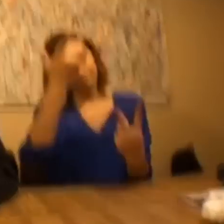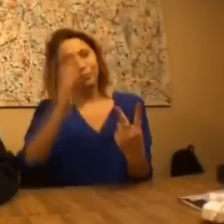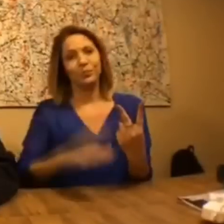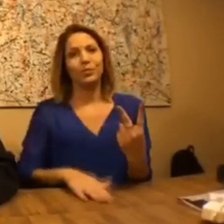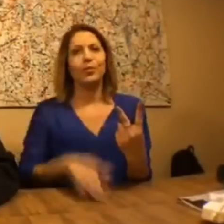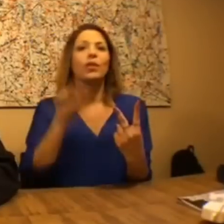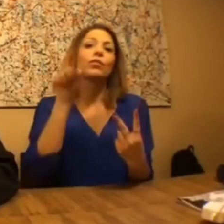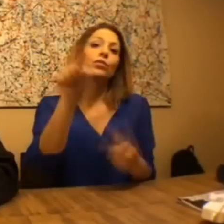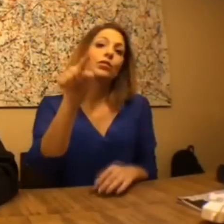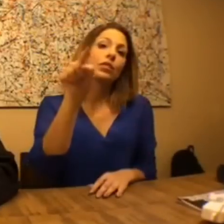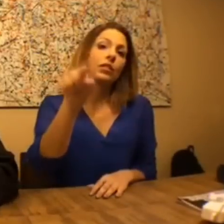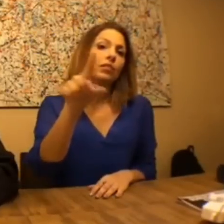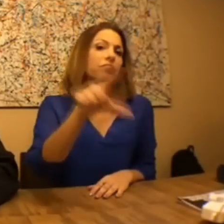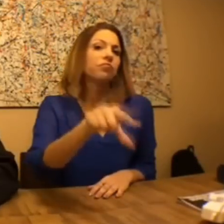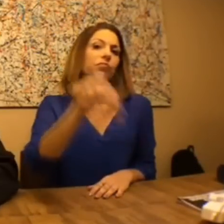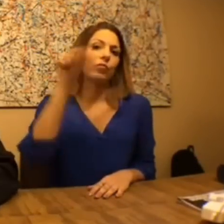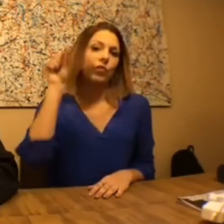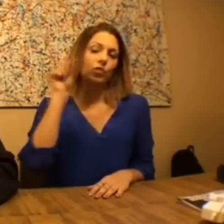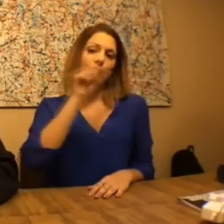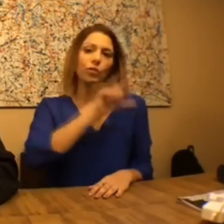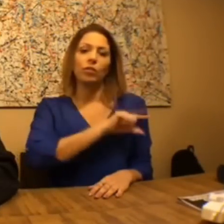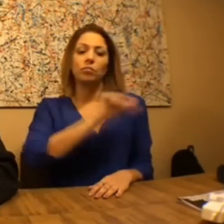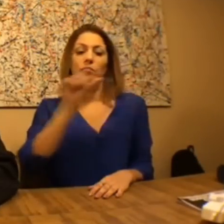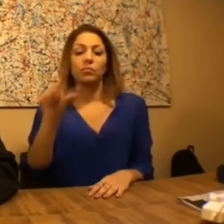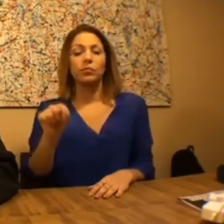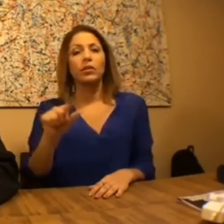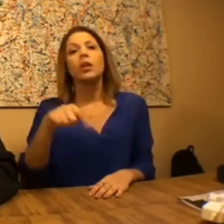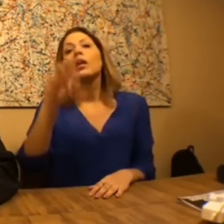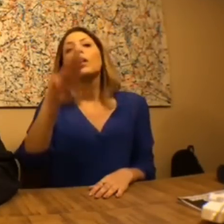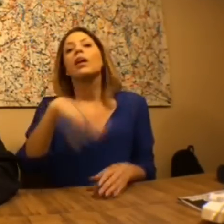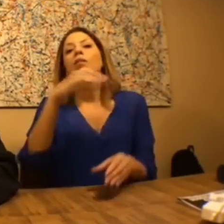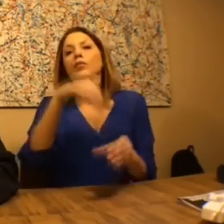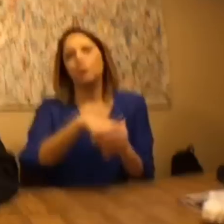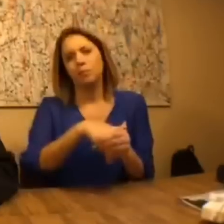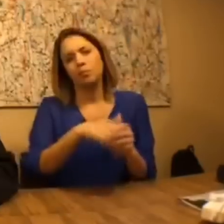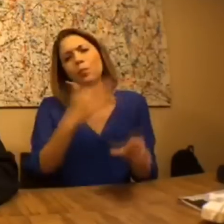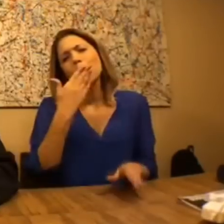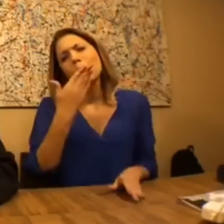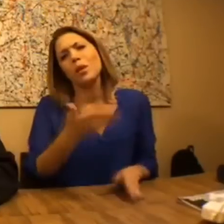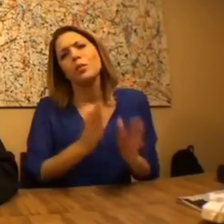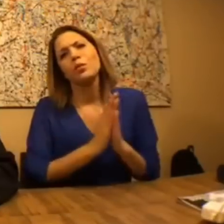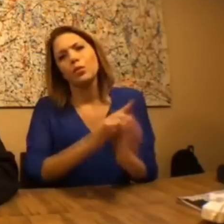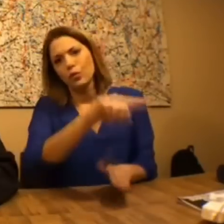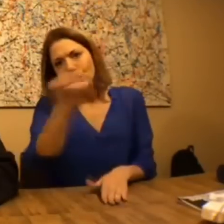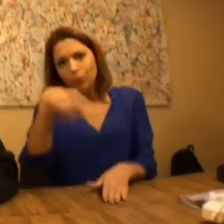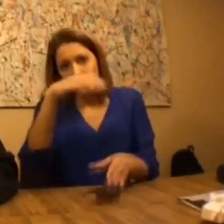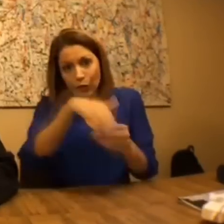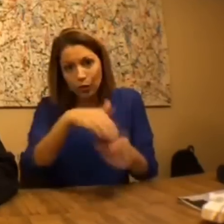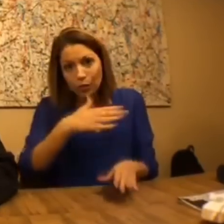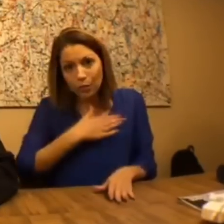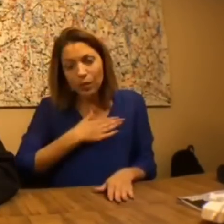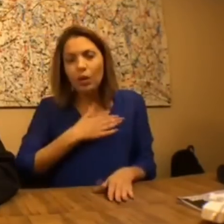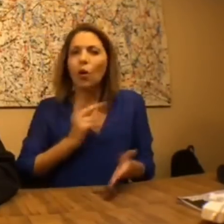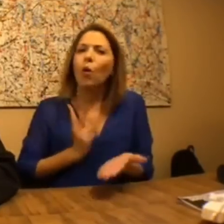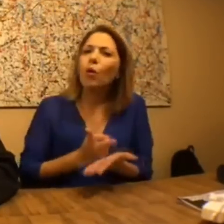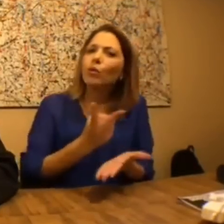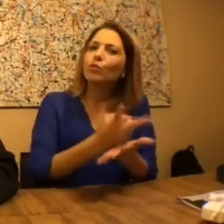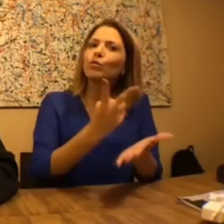você decida em quem votar. E eu peço a todos que votarem em mim, que se mantenham